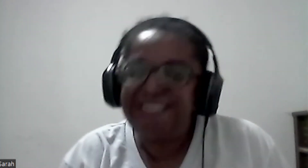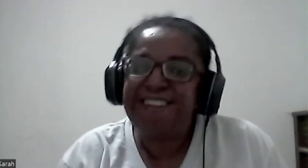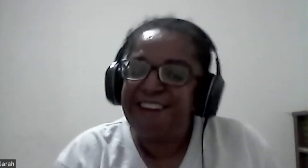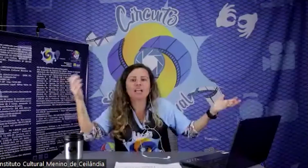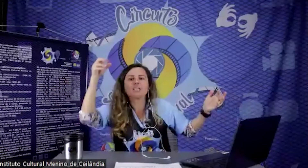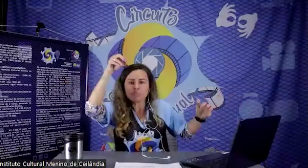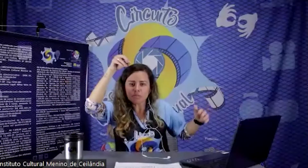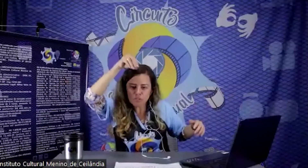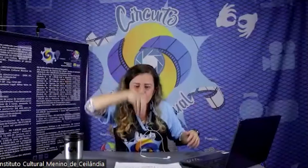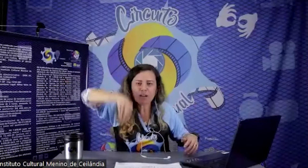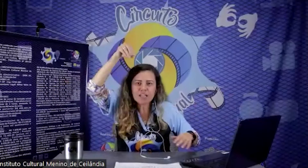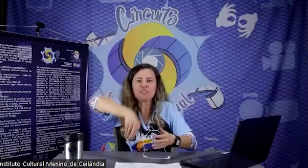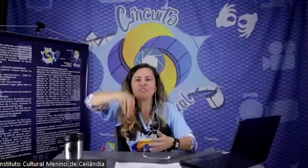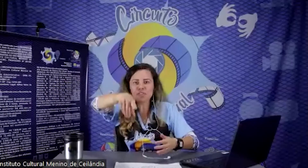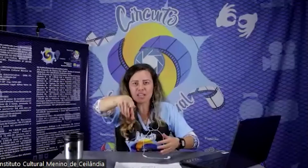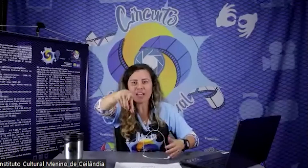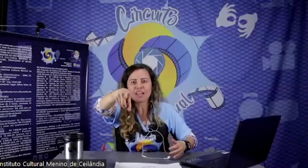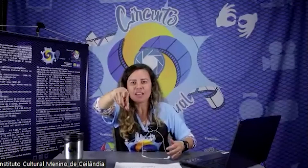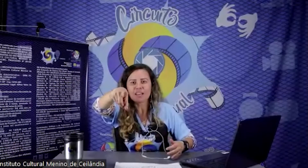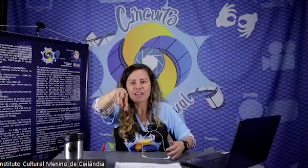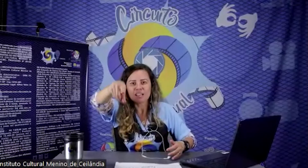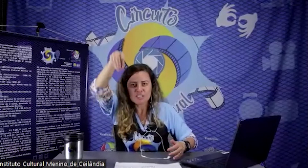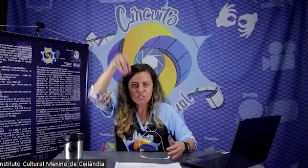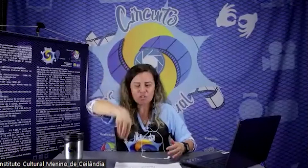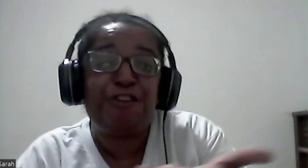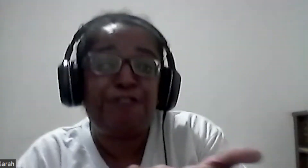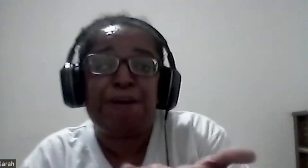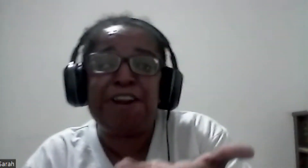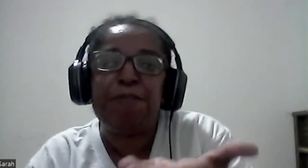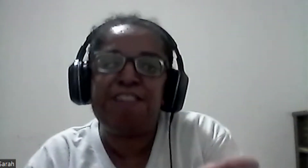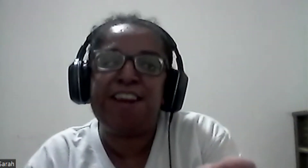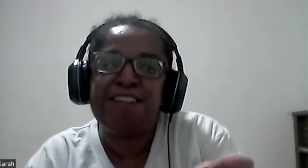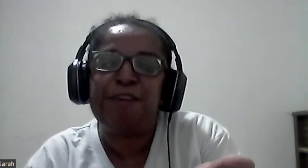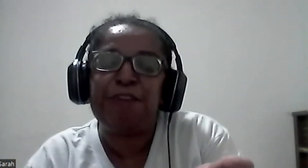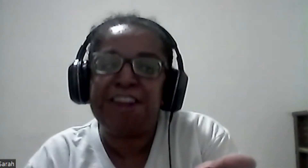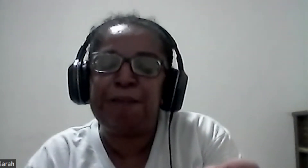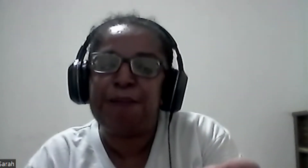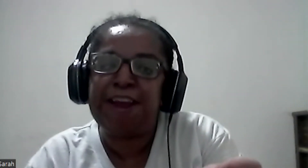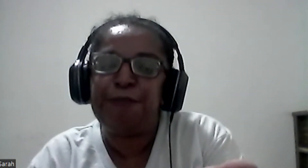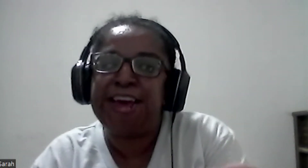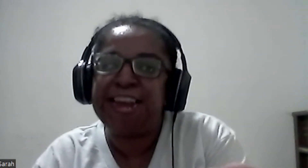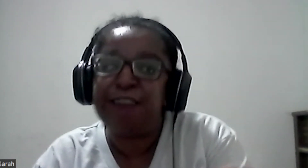tá. Eu sou formada quem vive, né? Eu sou formada em administração. Eu queria trabalhar no RH